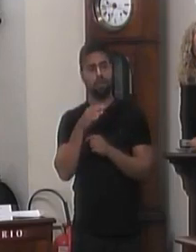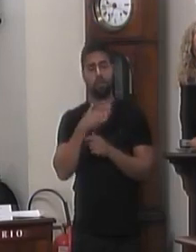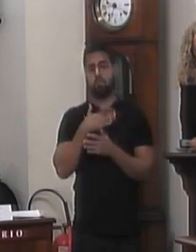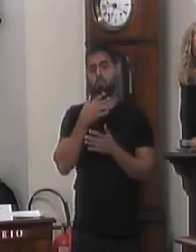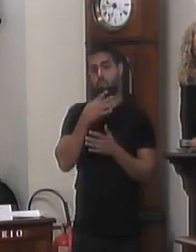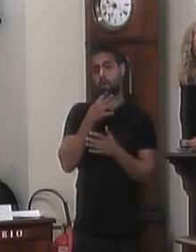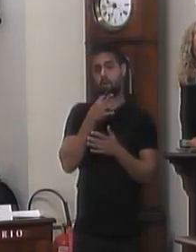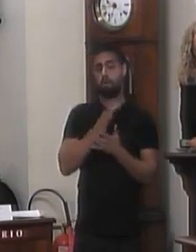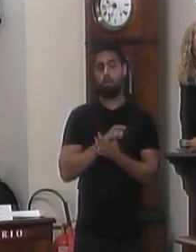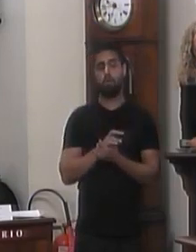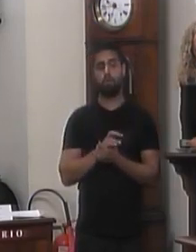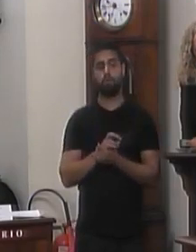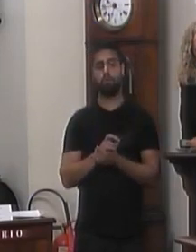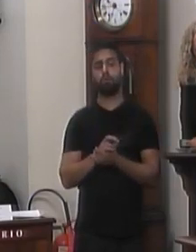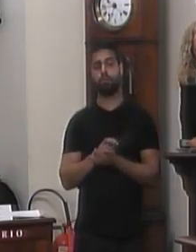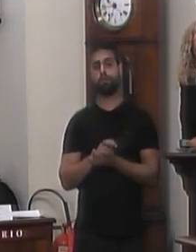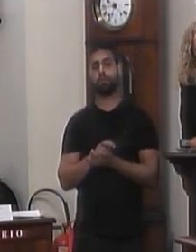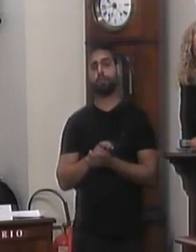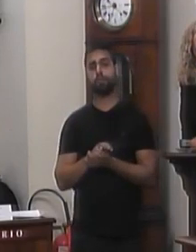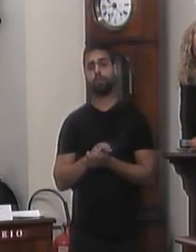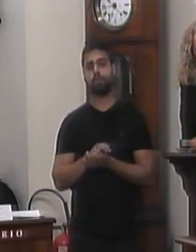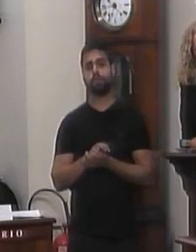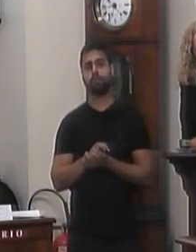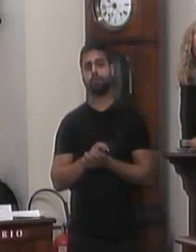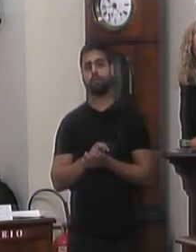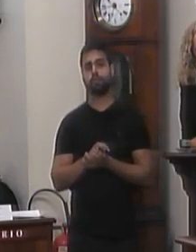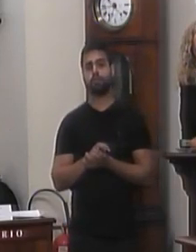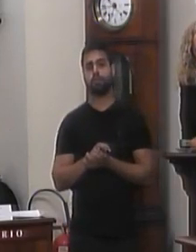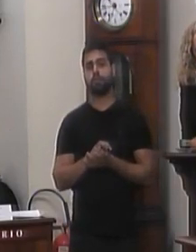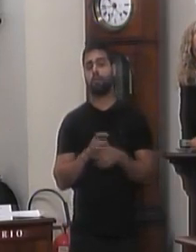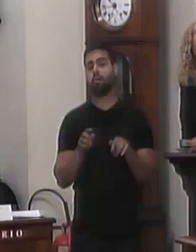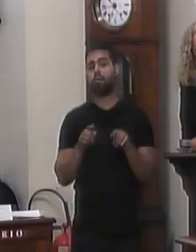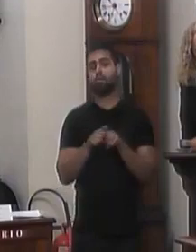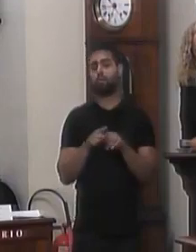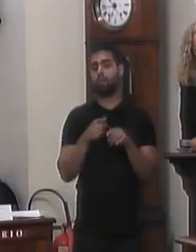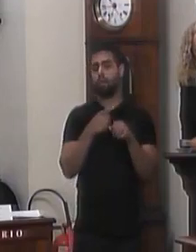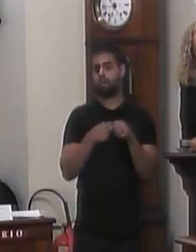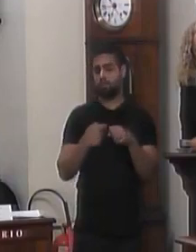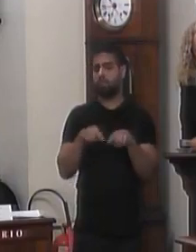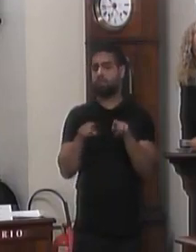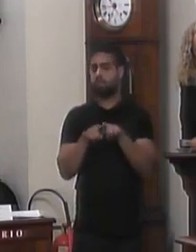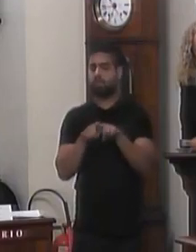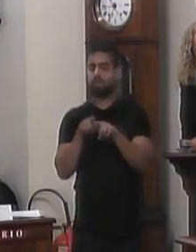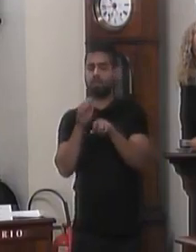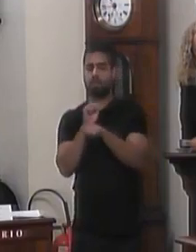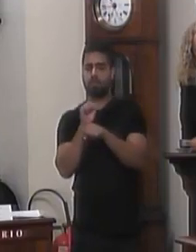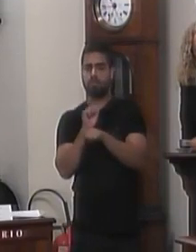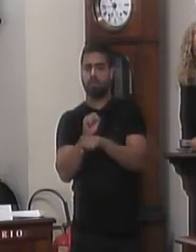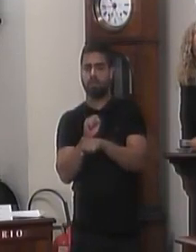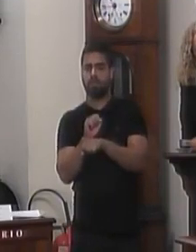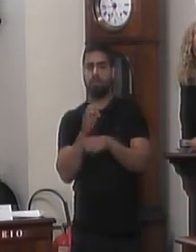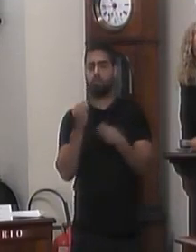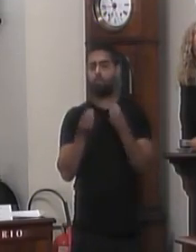opinião, seria um pouco antecipado, já que os outros municípios também estão esperando a questão da